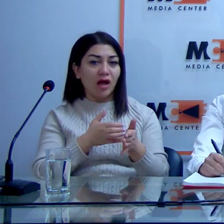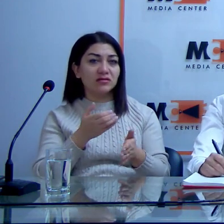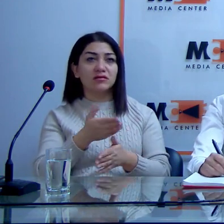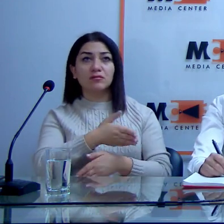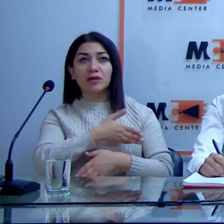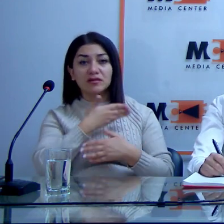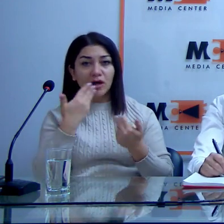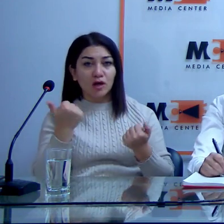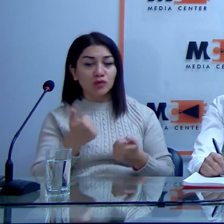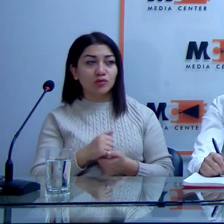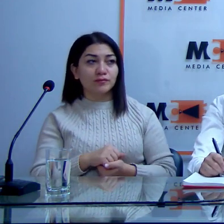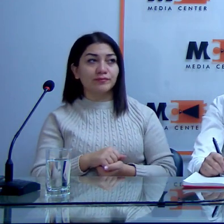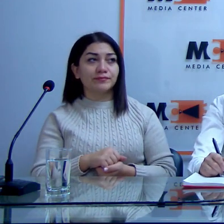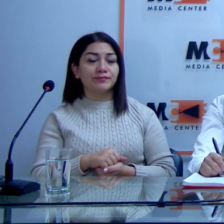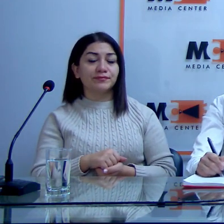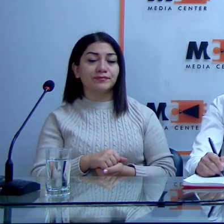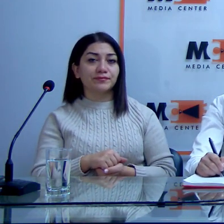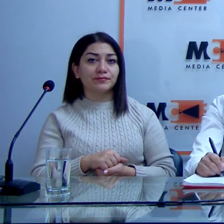բացակայությունը, օրինակ